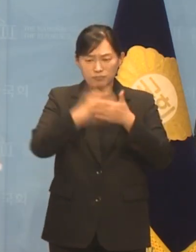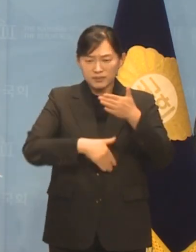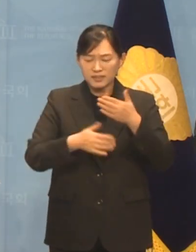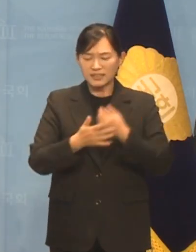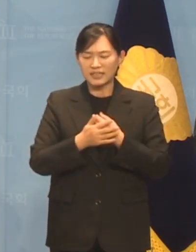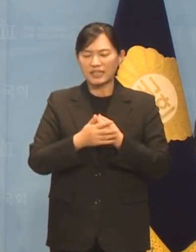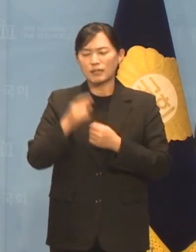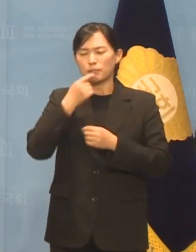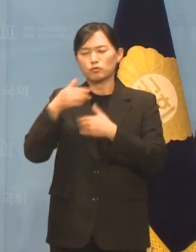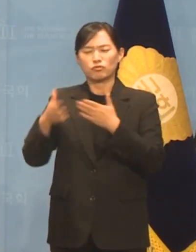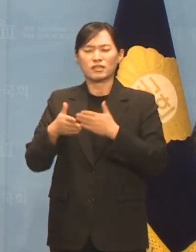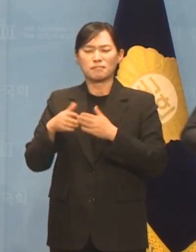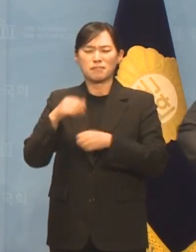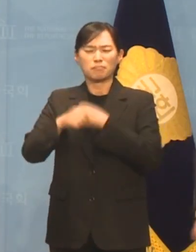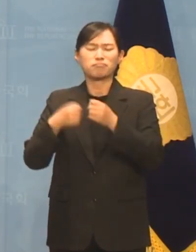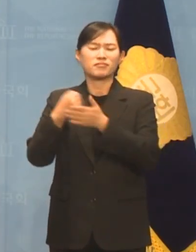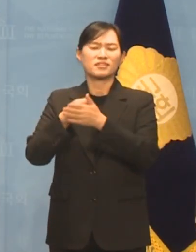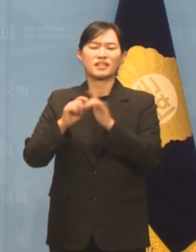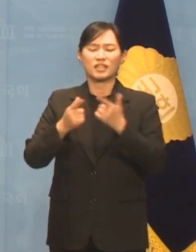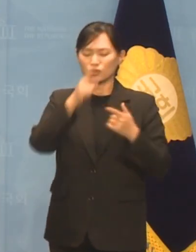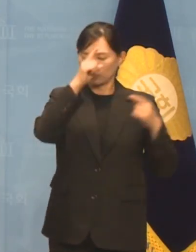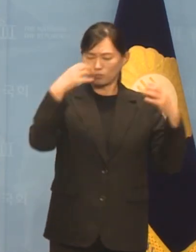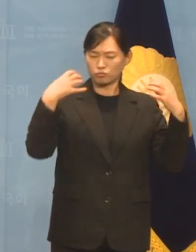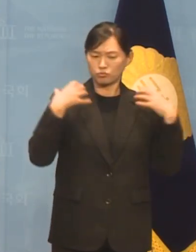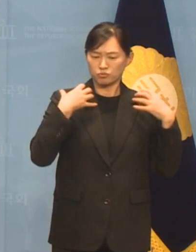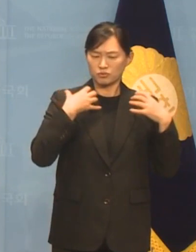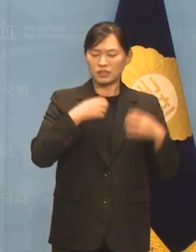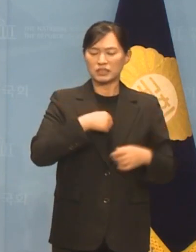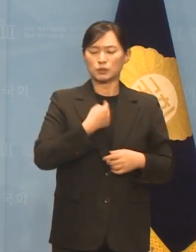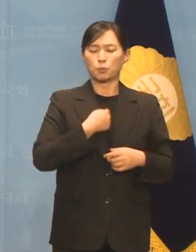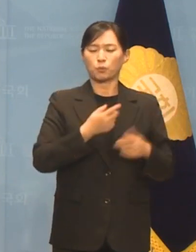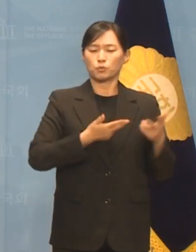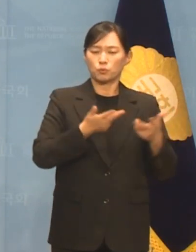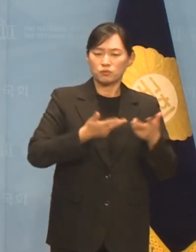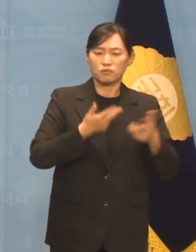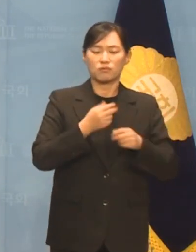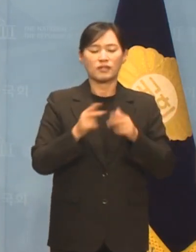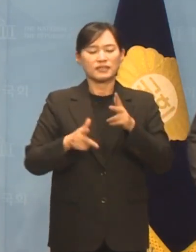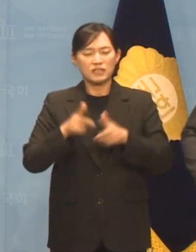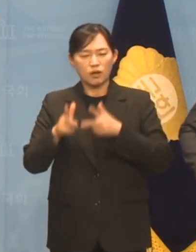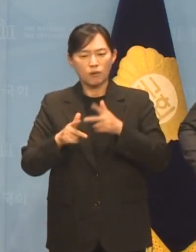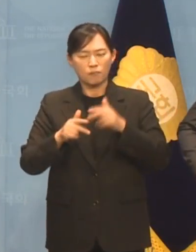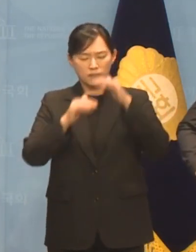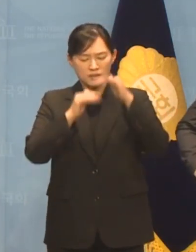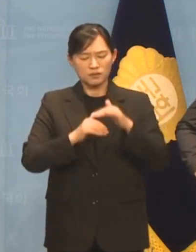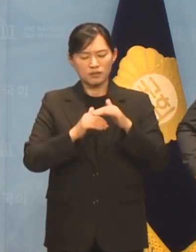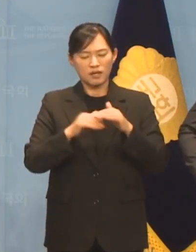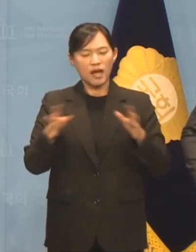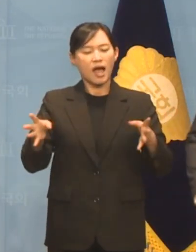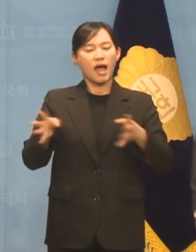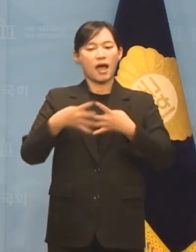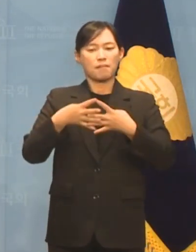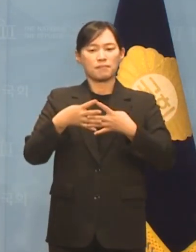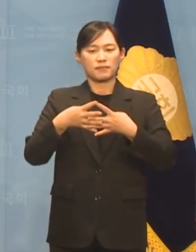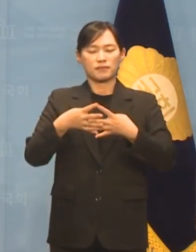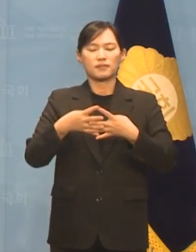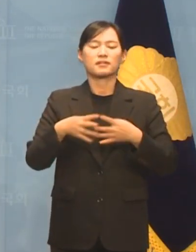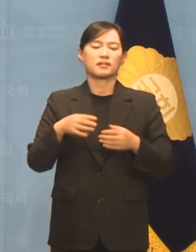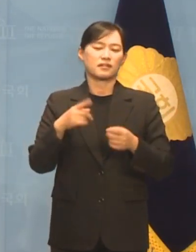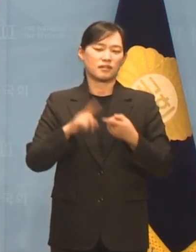일방적인 결정이 아니라 정부의 자체적인 조정, 사업 일정 문제, 여야 합의 등을 거쳐 이루어진